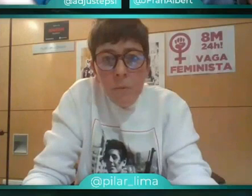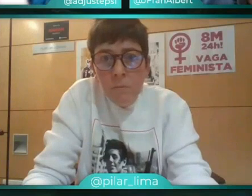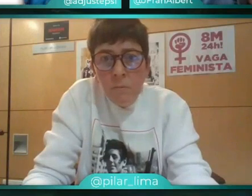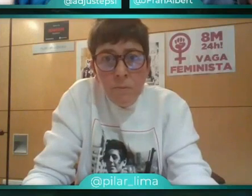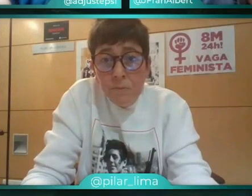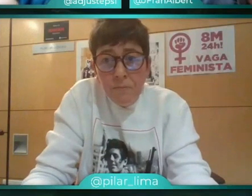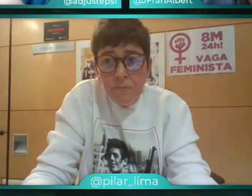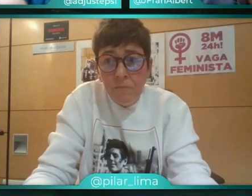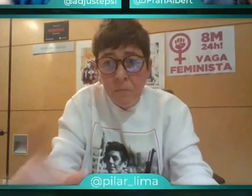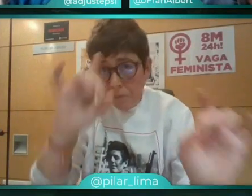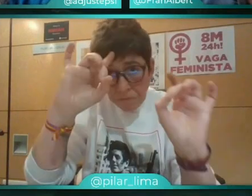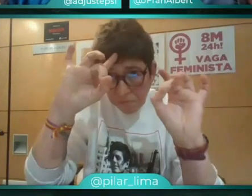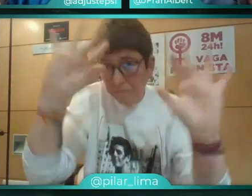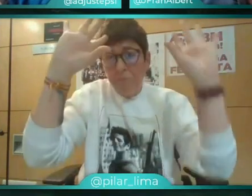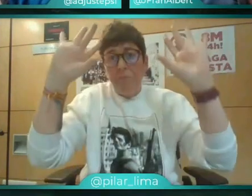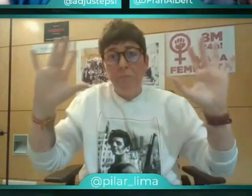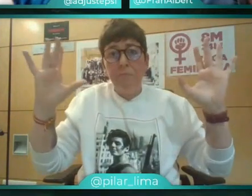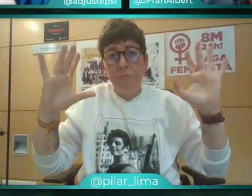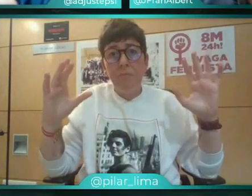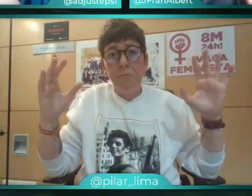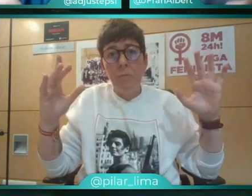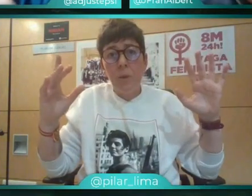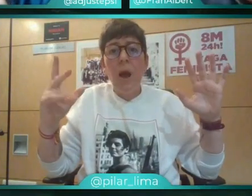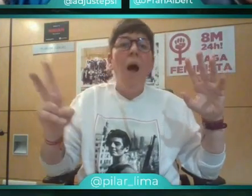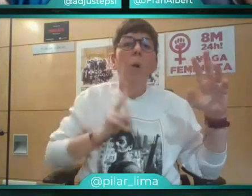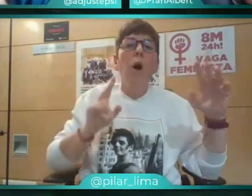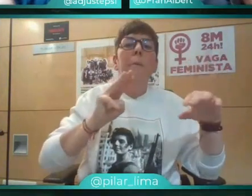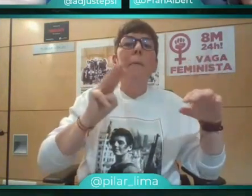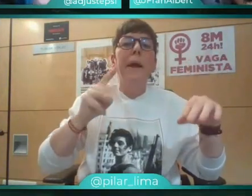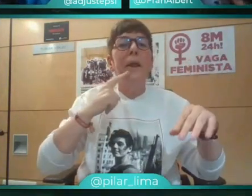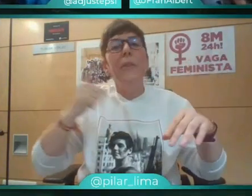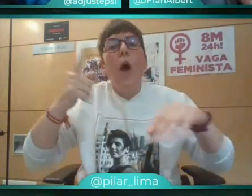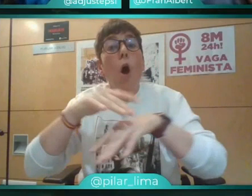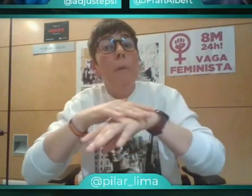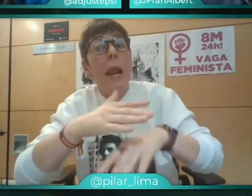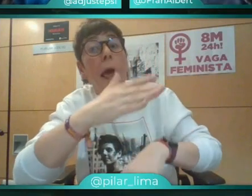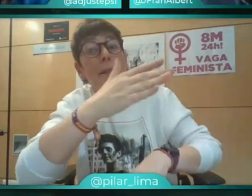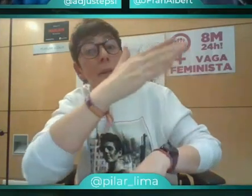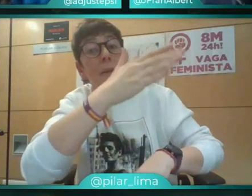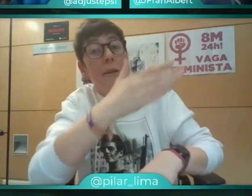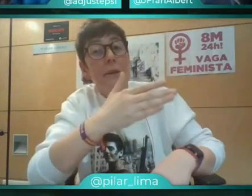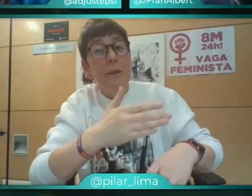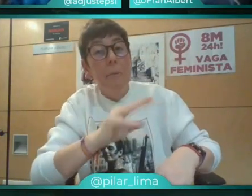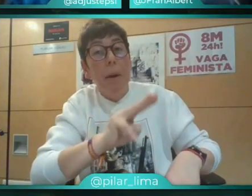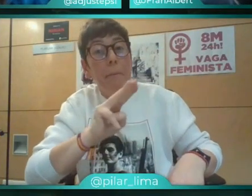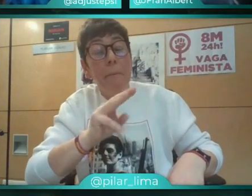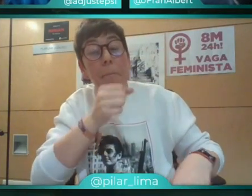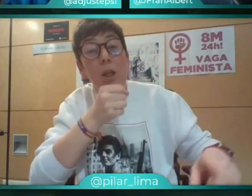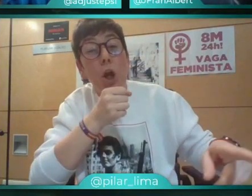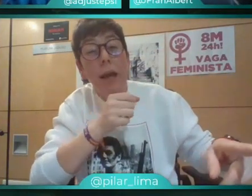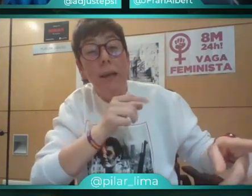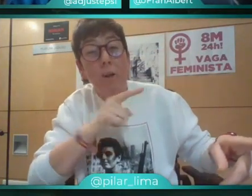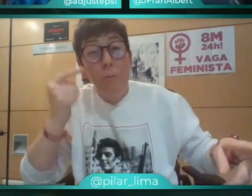mucho decir lo que os estoy diciendo es impresionante y luego me dice si está